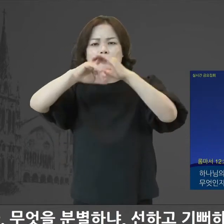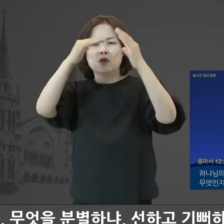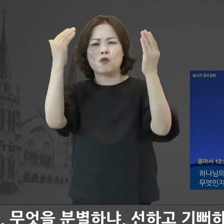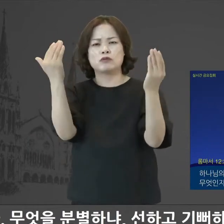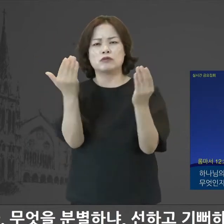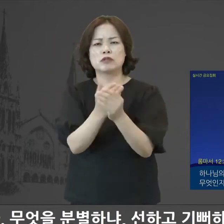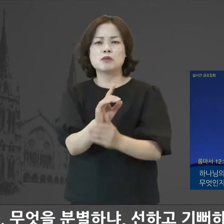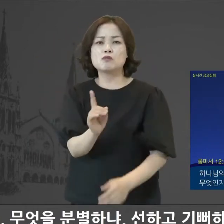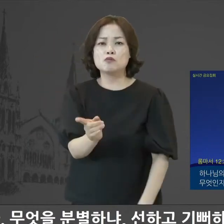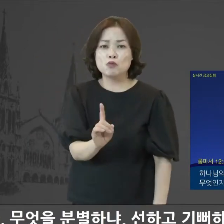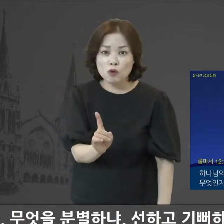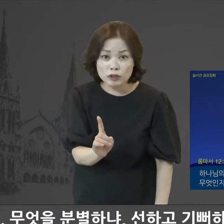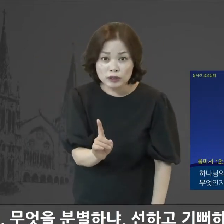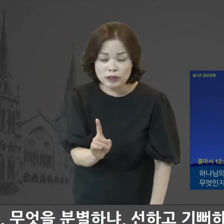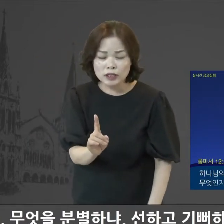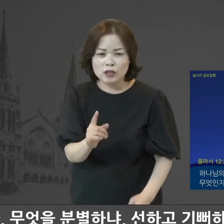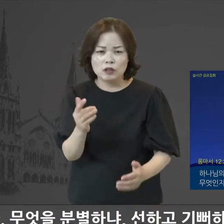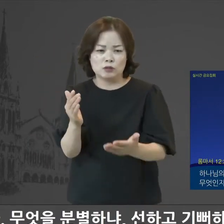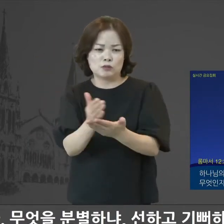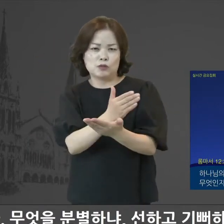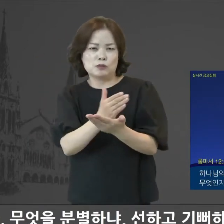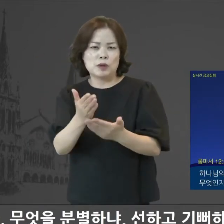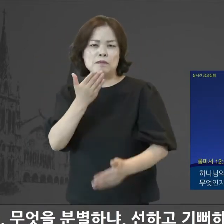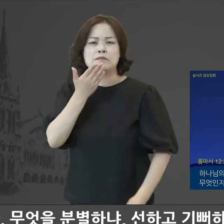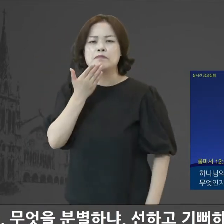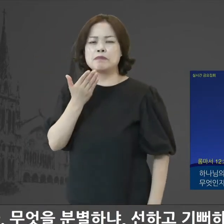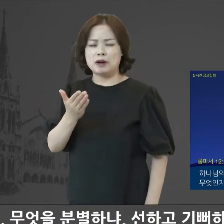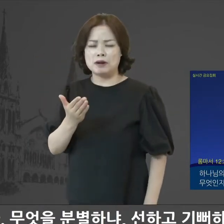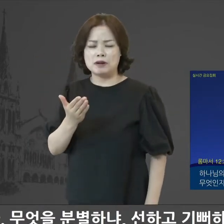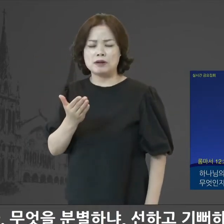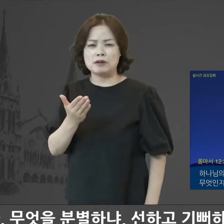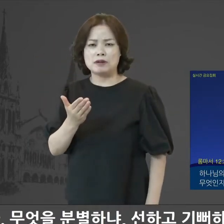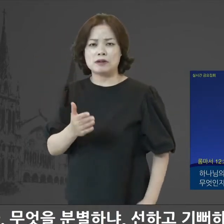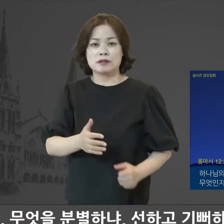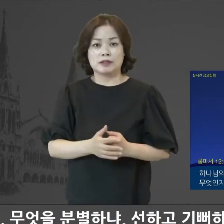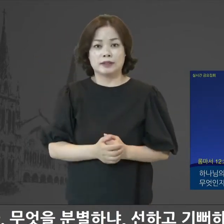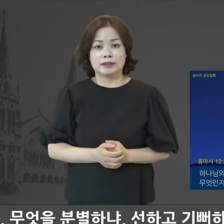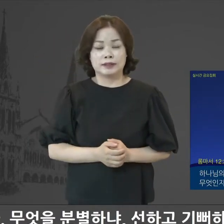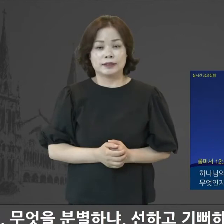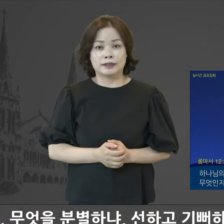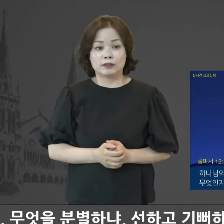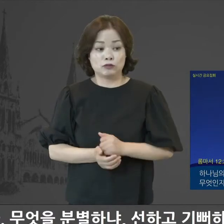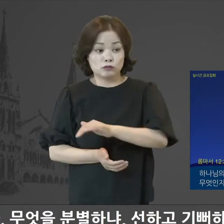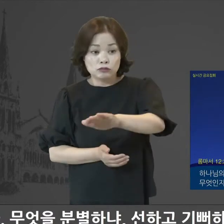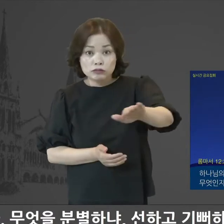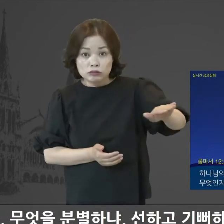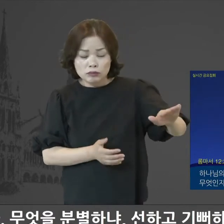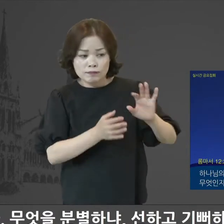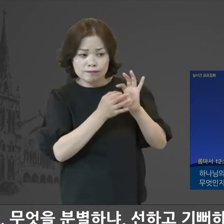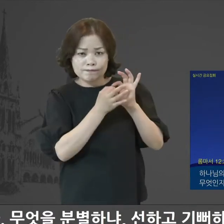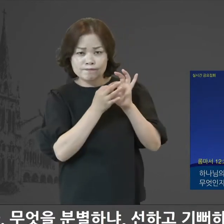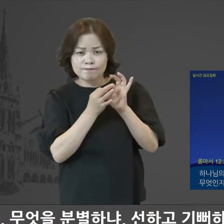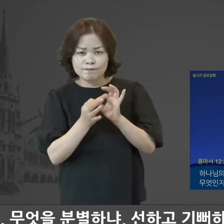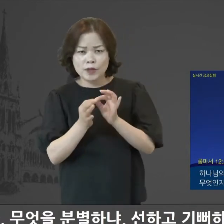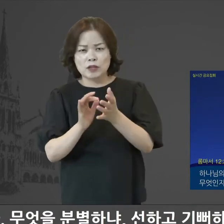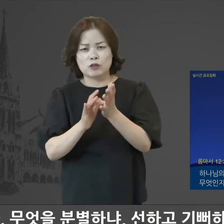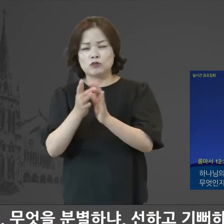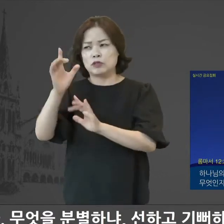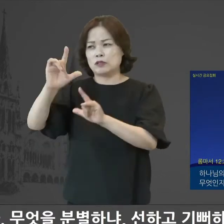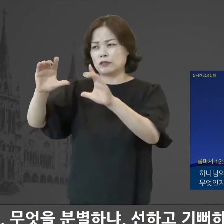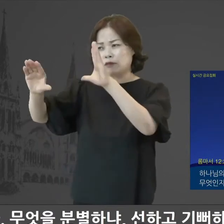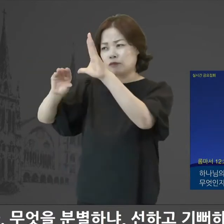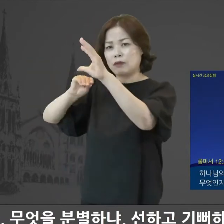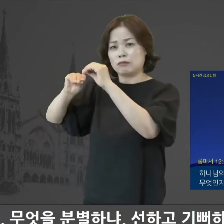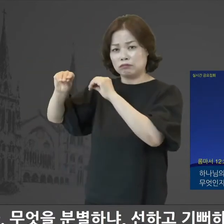온전함이 무엇인지 이것을 분별할 수 있으므로 우리가 계속적으로 예수님 형상